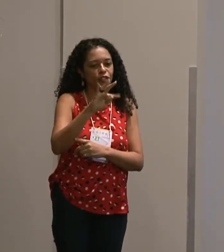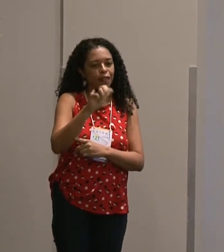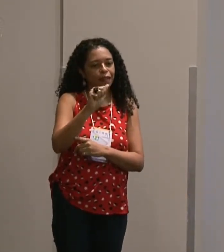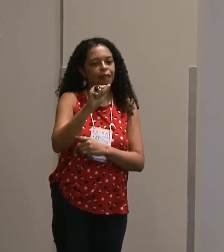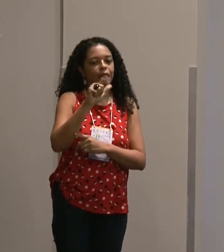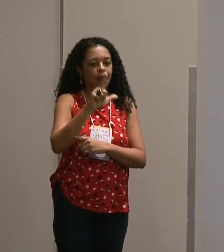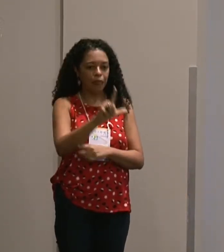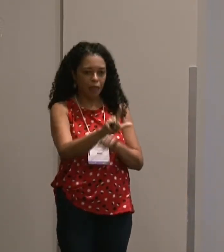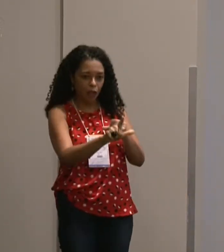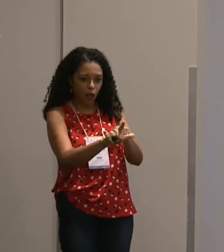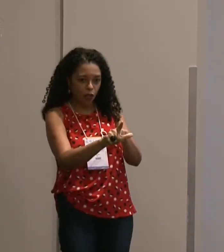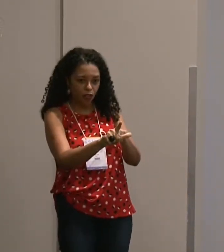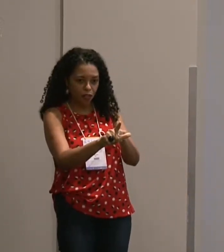acervo digital